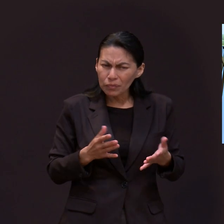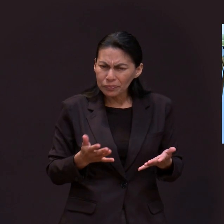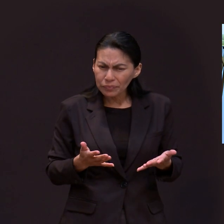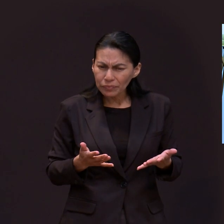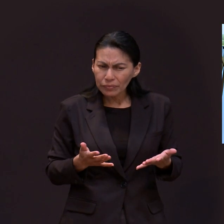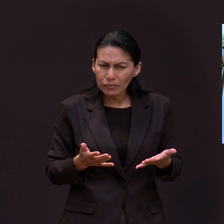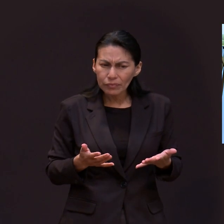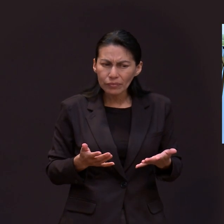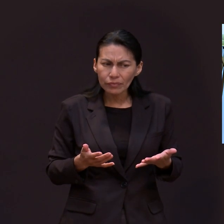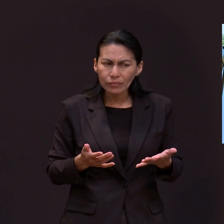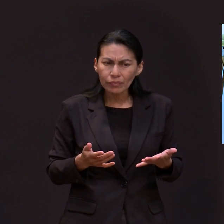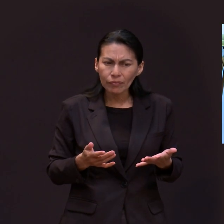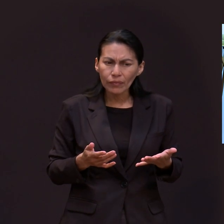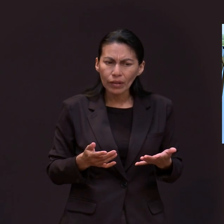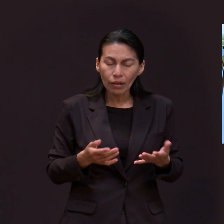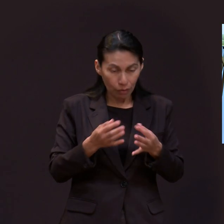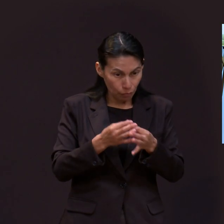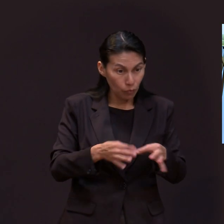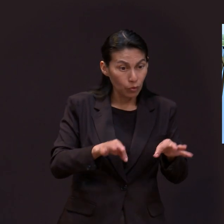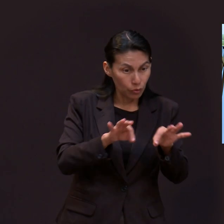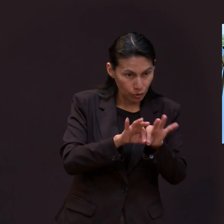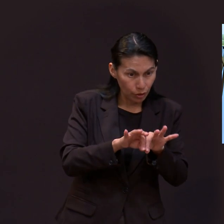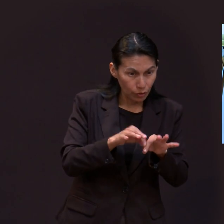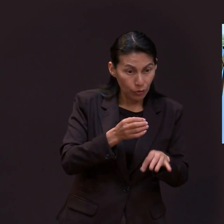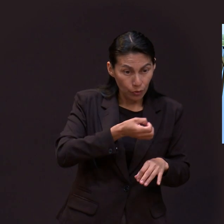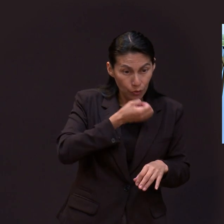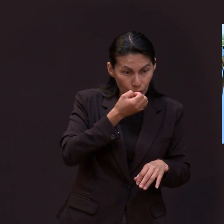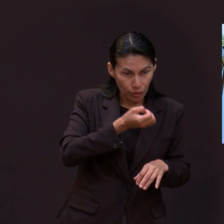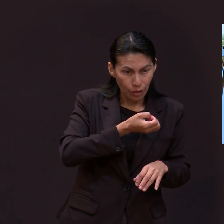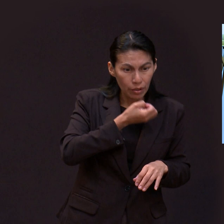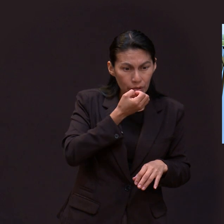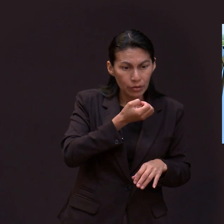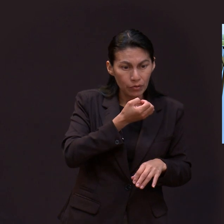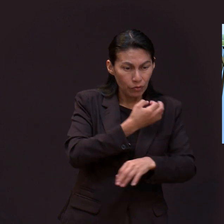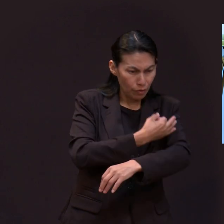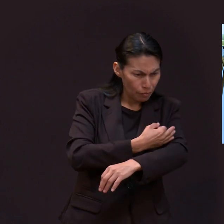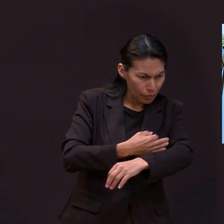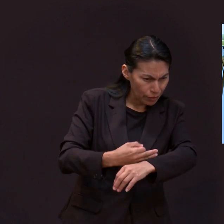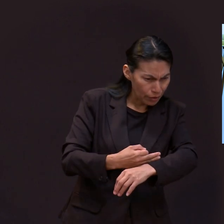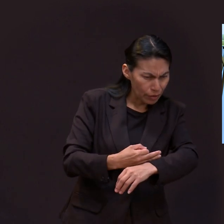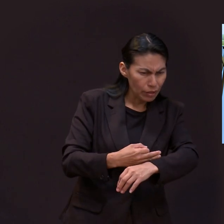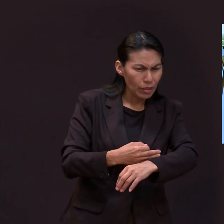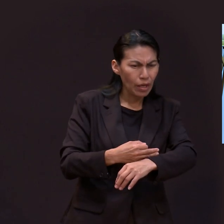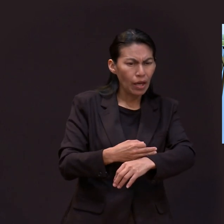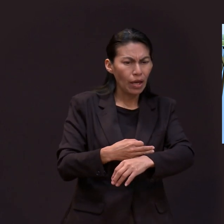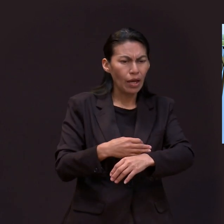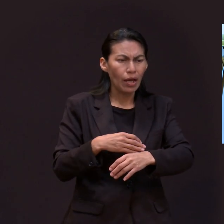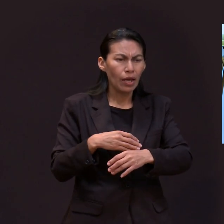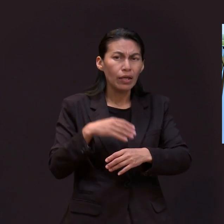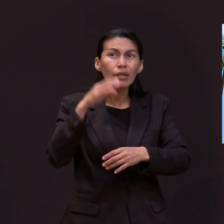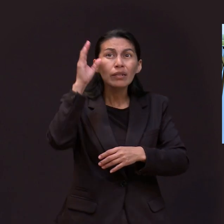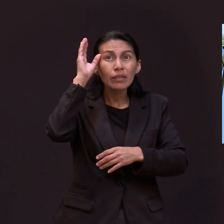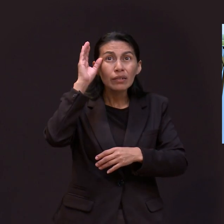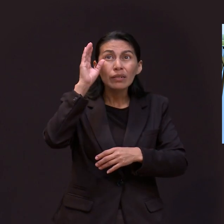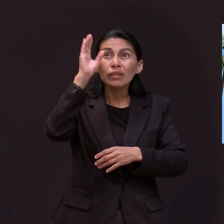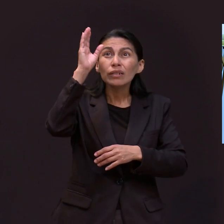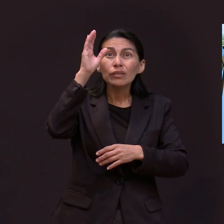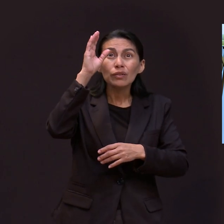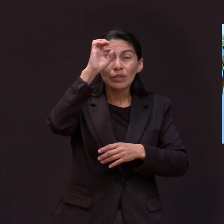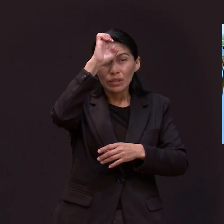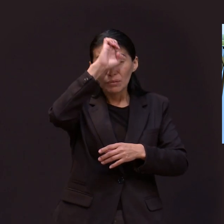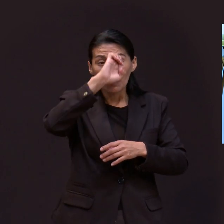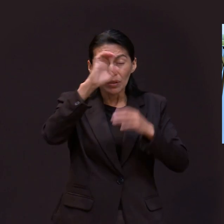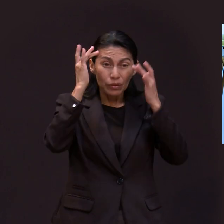fenómeno porque en cierta manera aunque sí es importante orar para que el espíritu de dios